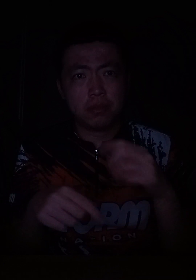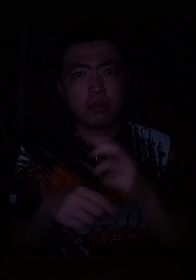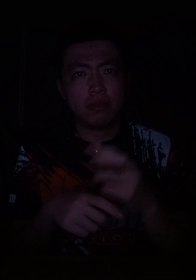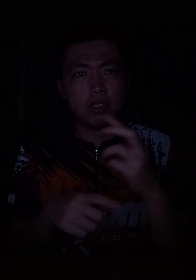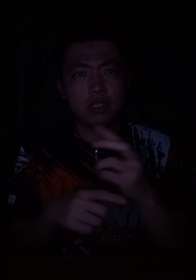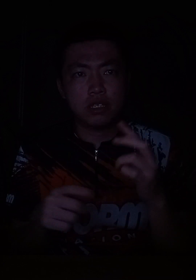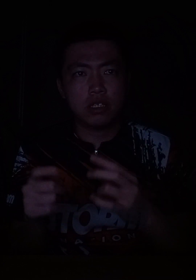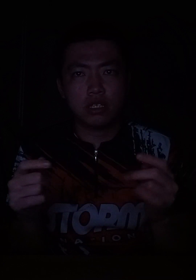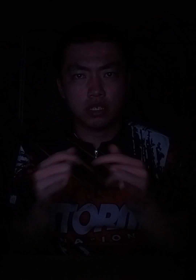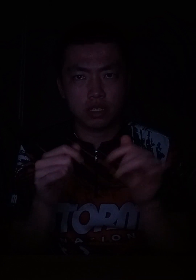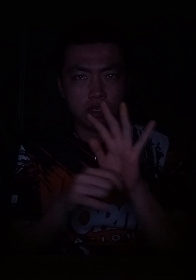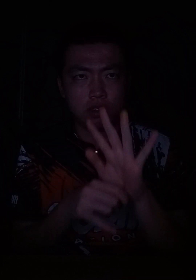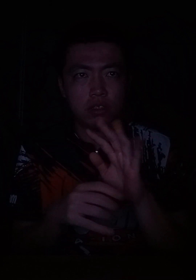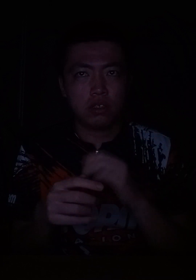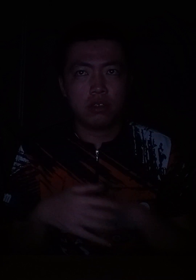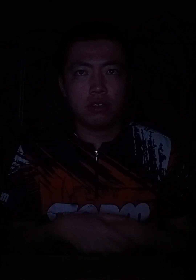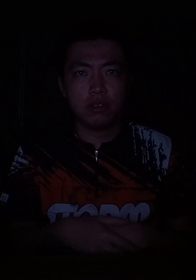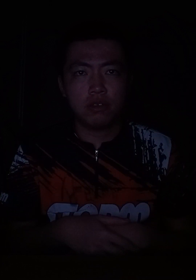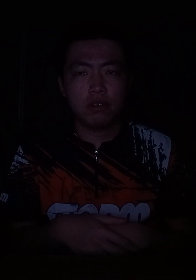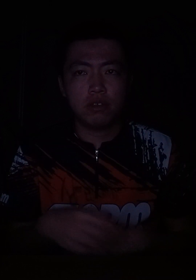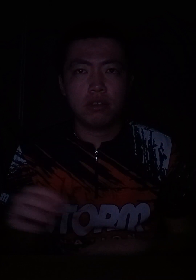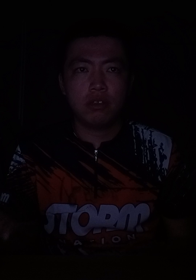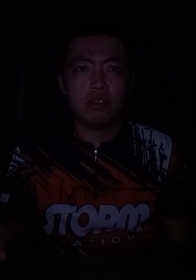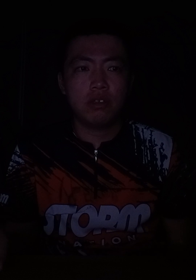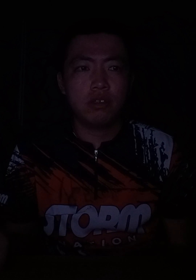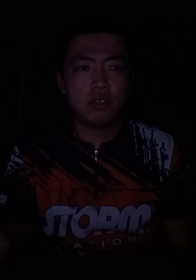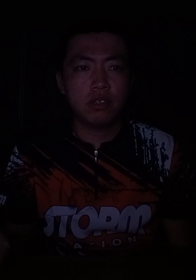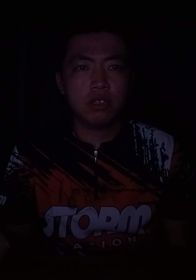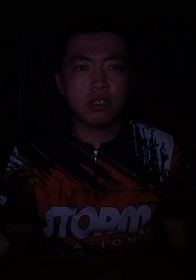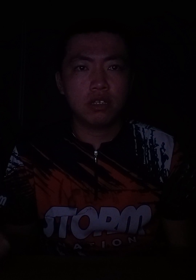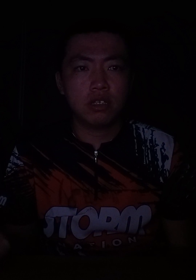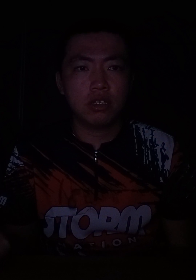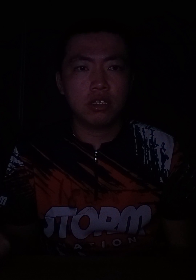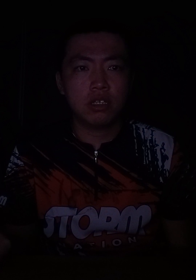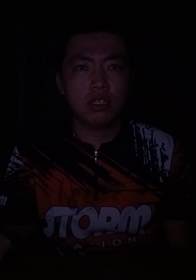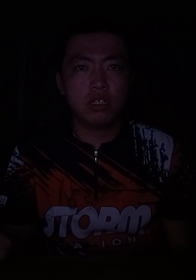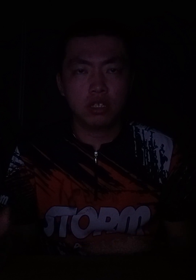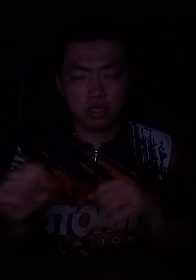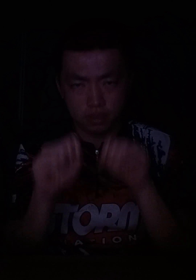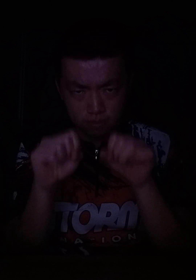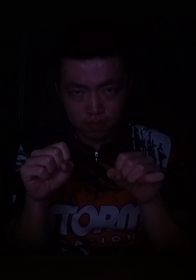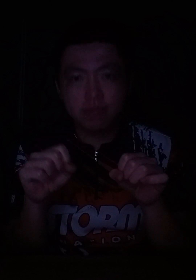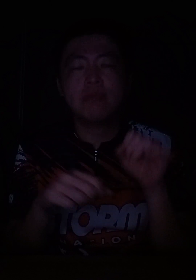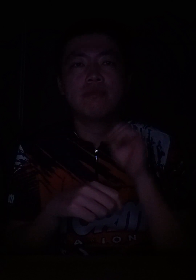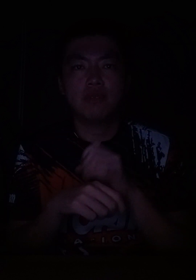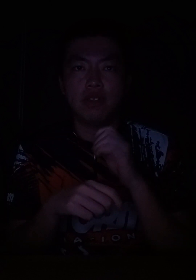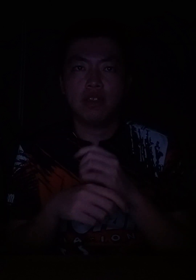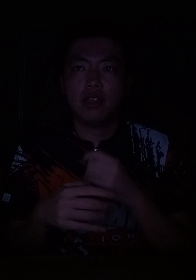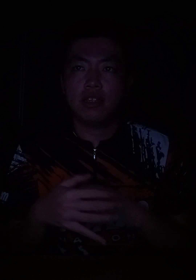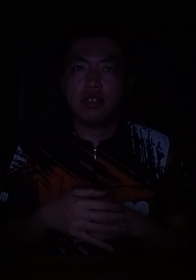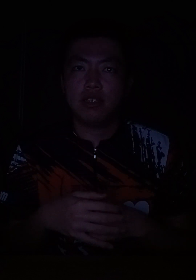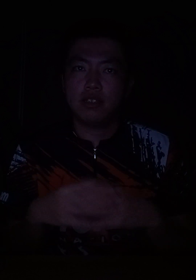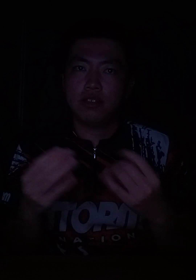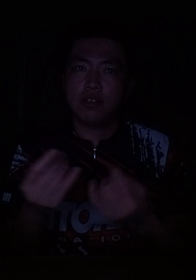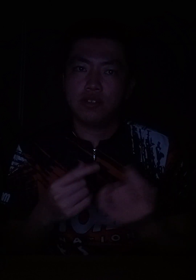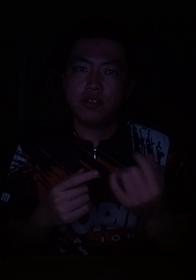경위 등을 조사 중입니다. MBN 뉴스 윤현지입니다. 안녕하세요. 김주하입니다. 공정하고